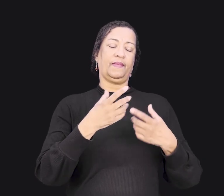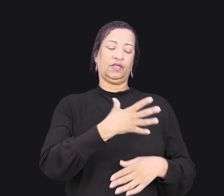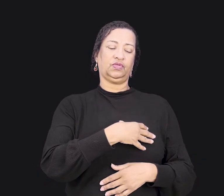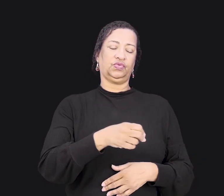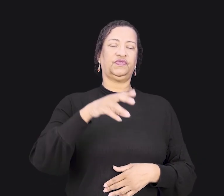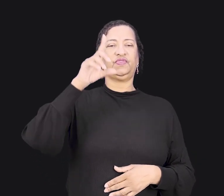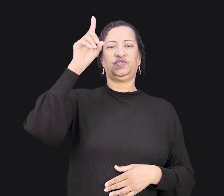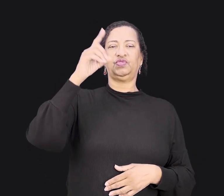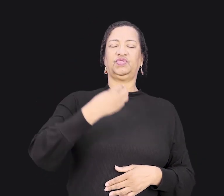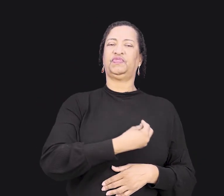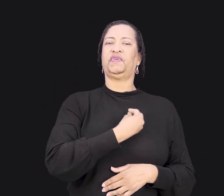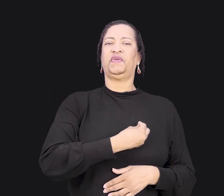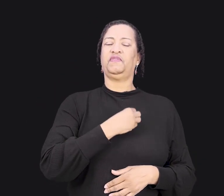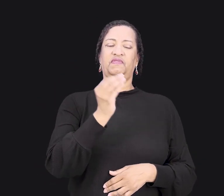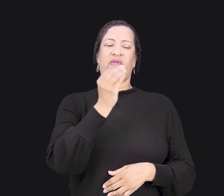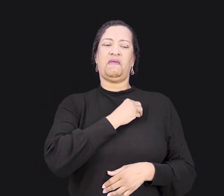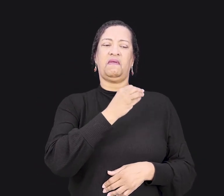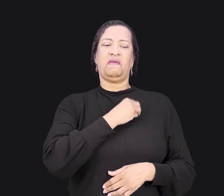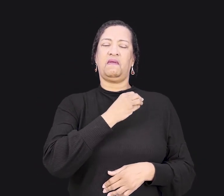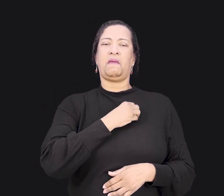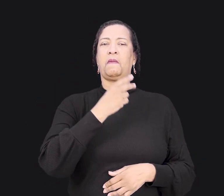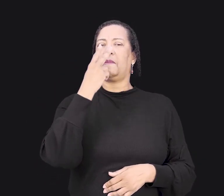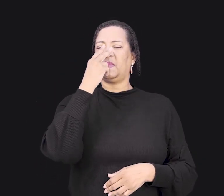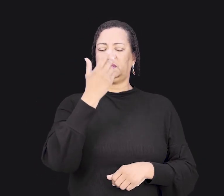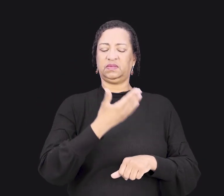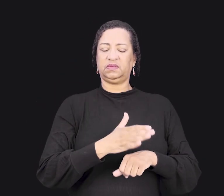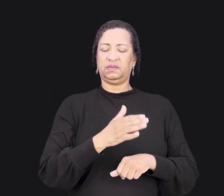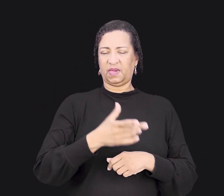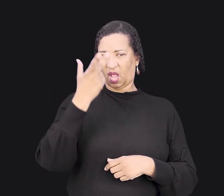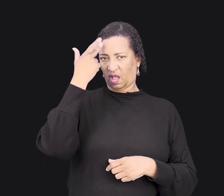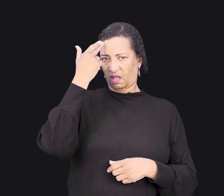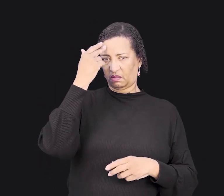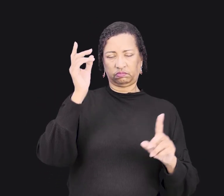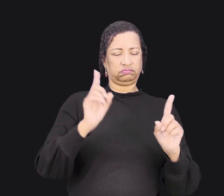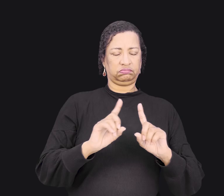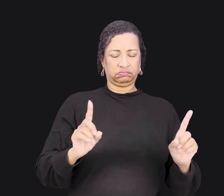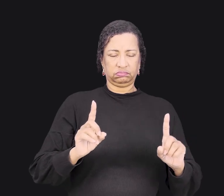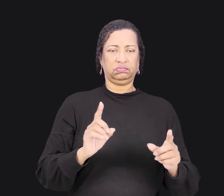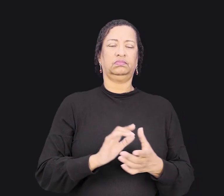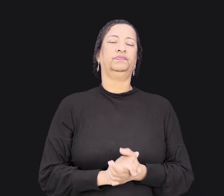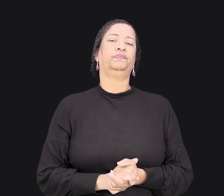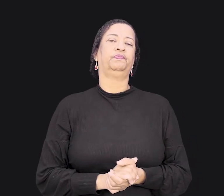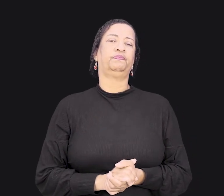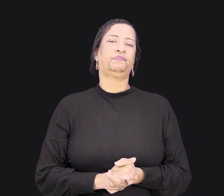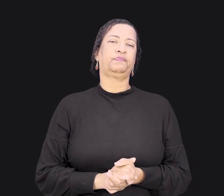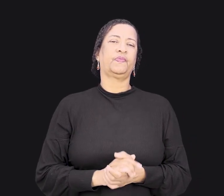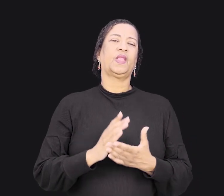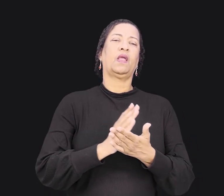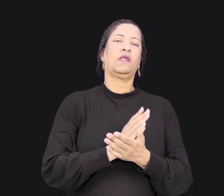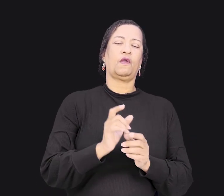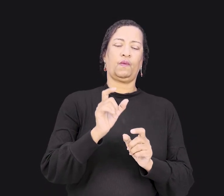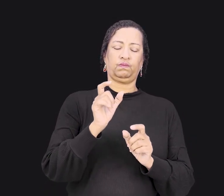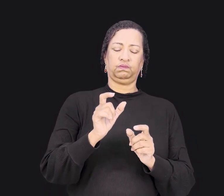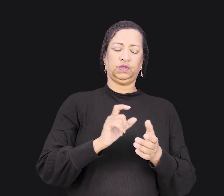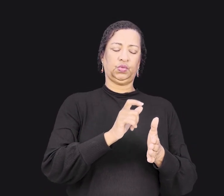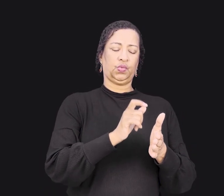viver pecando, como se isso fosse uma prática normal, um padrão de comportamento. Em alguns trechos do capítulo 3